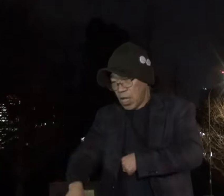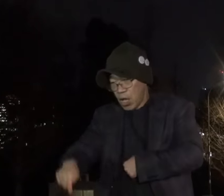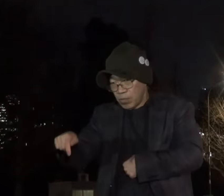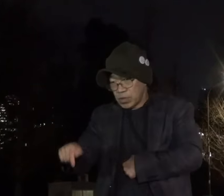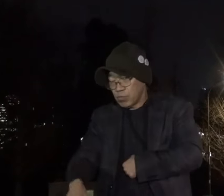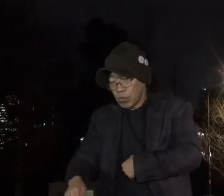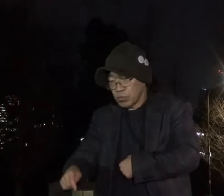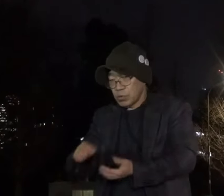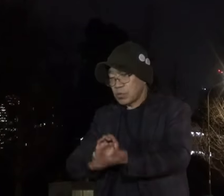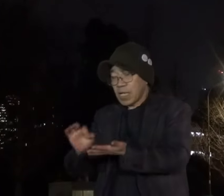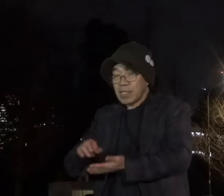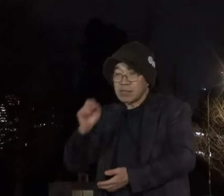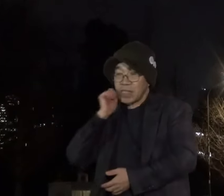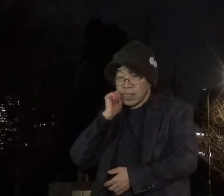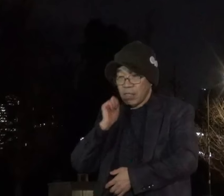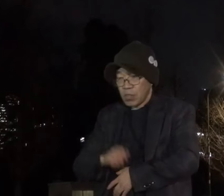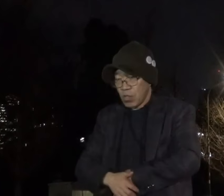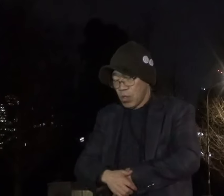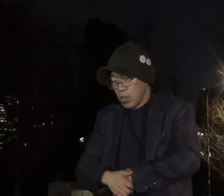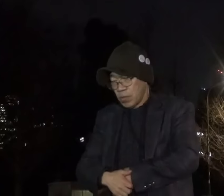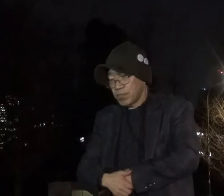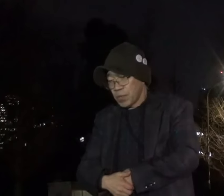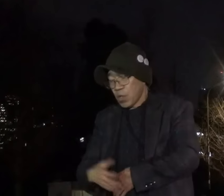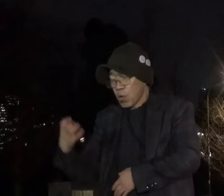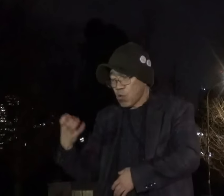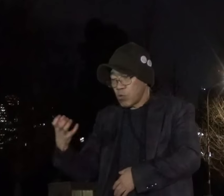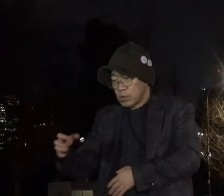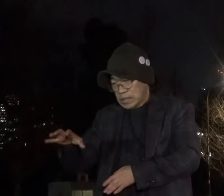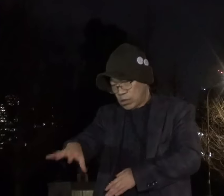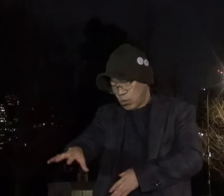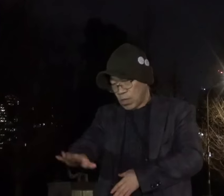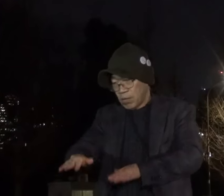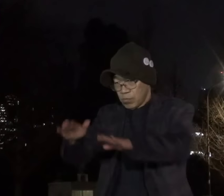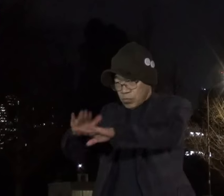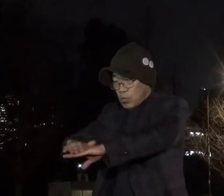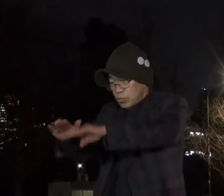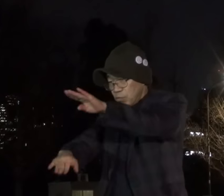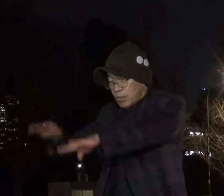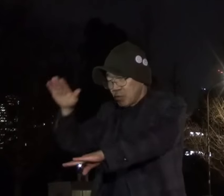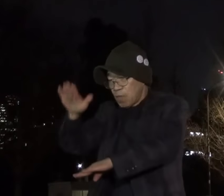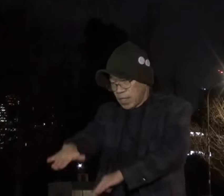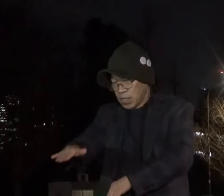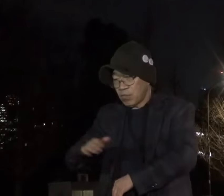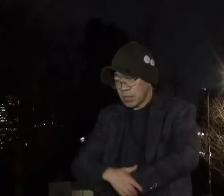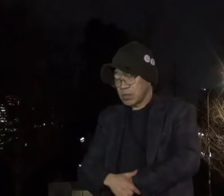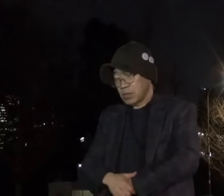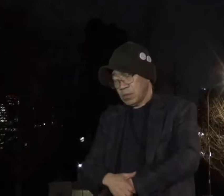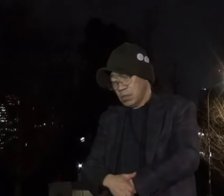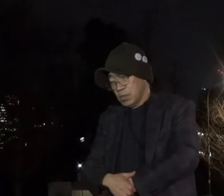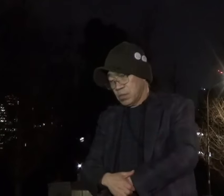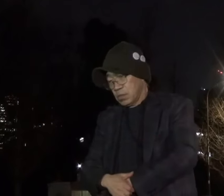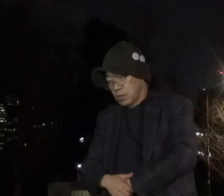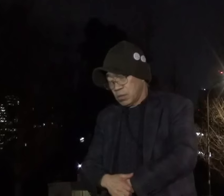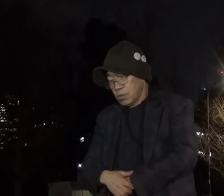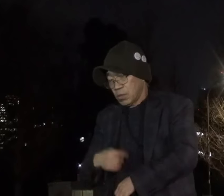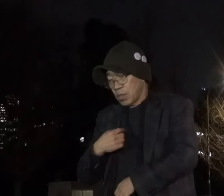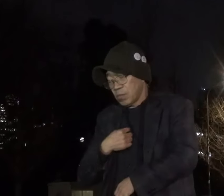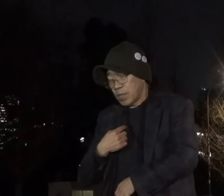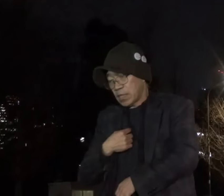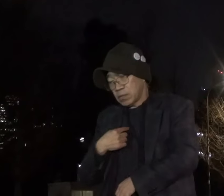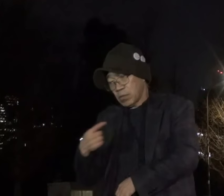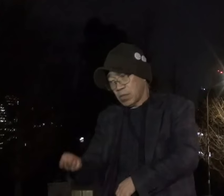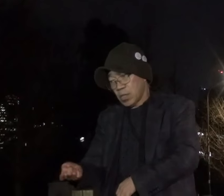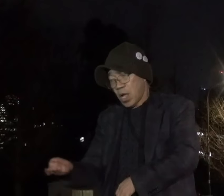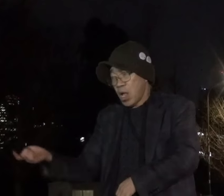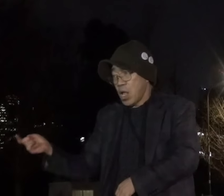で埋められてしまっています。暮らすのであれば上下水道を整備する必要がありますが、私の知る限りではそのような整備